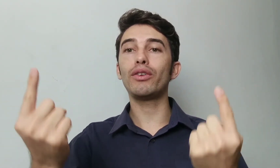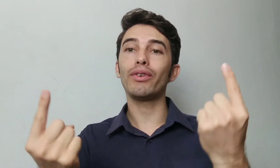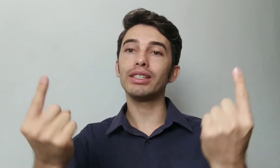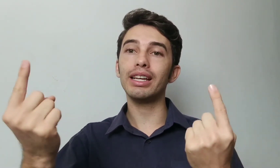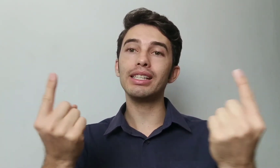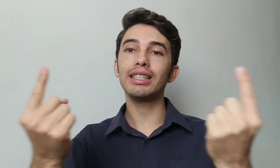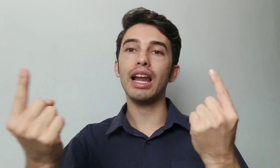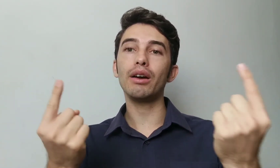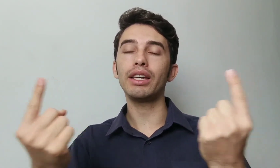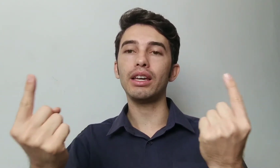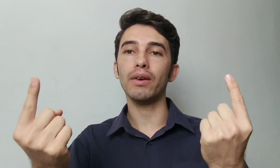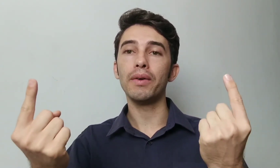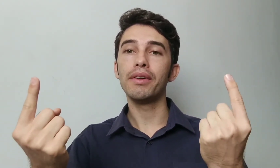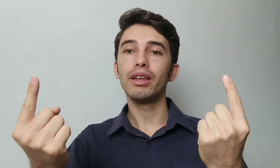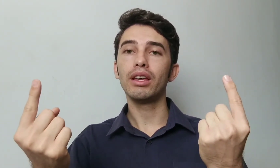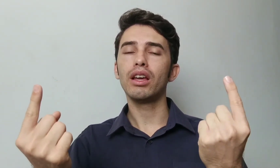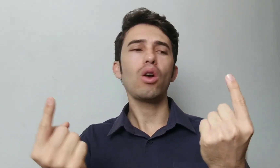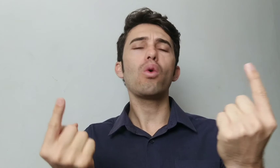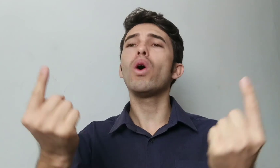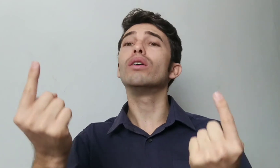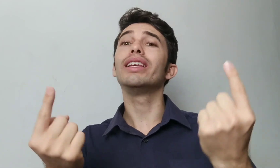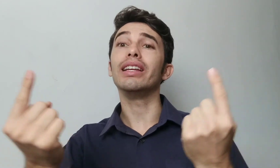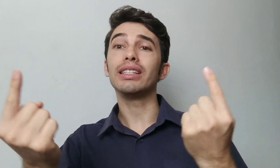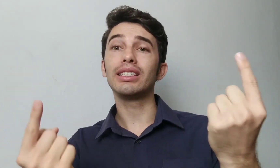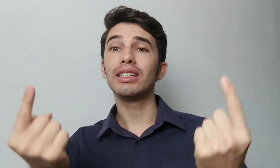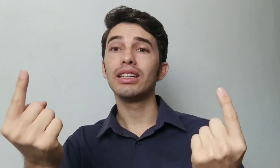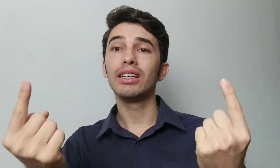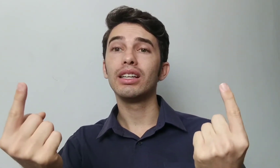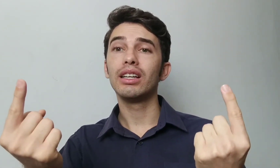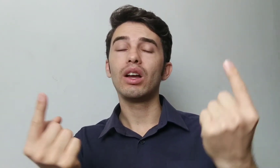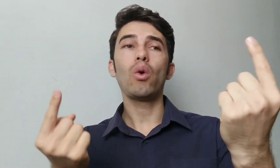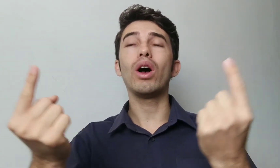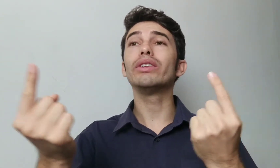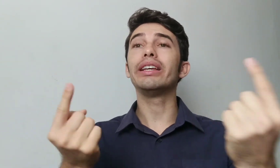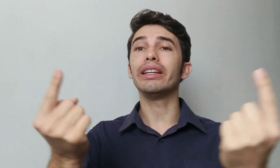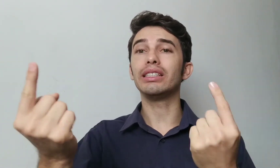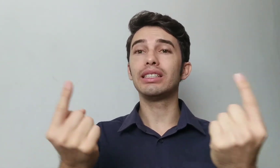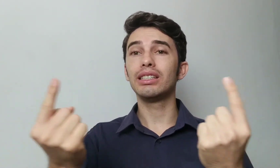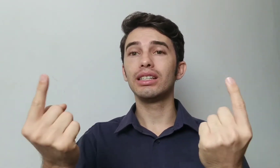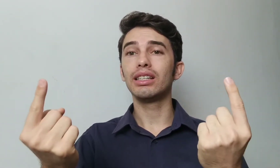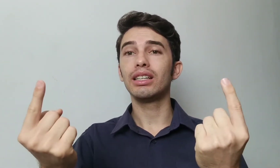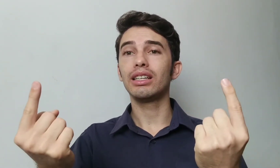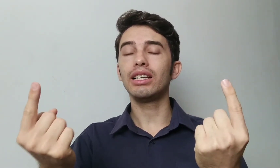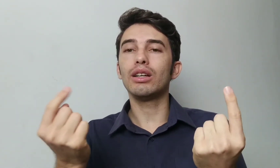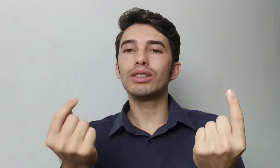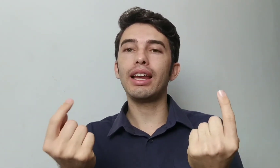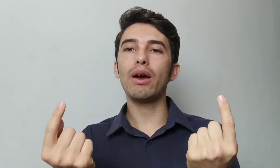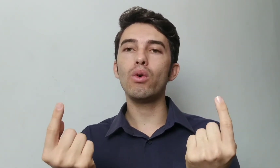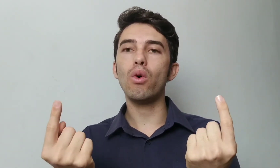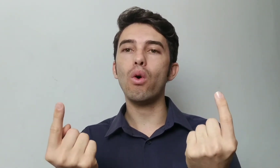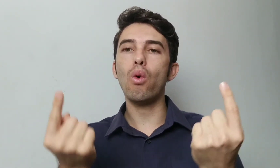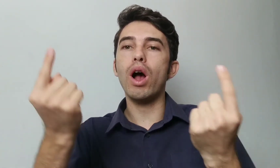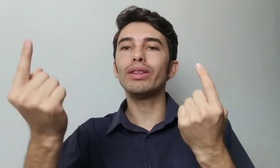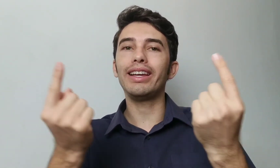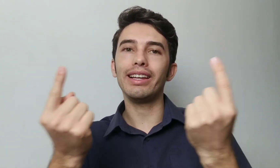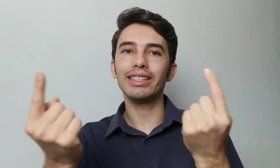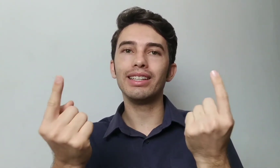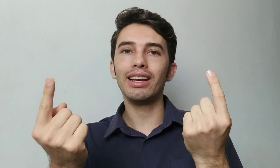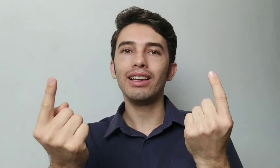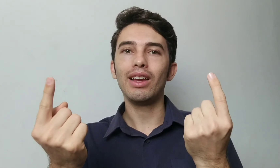fazer esse sinal aqui, ó. Qual deles? Qual deles? Então seria o qual deles, né? Qual